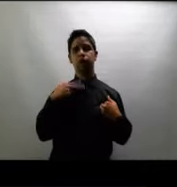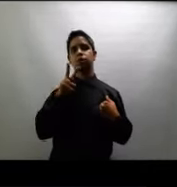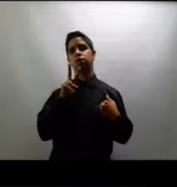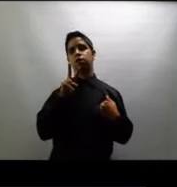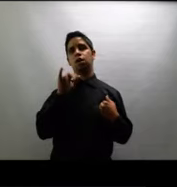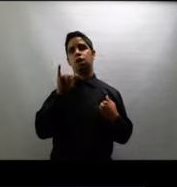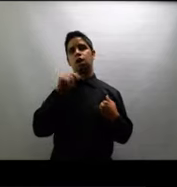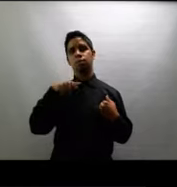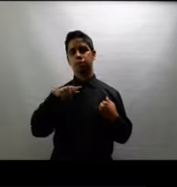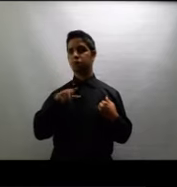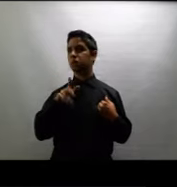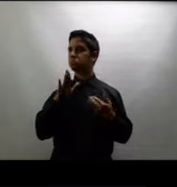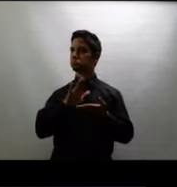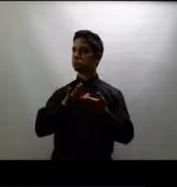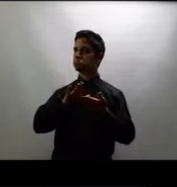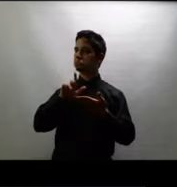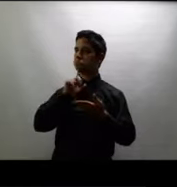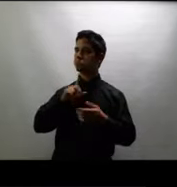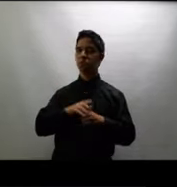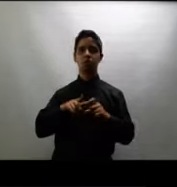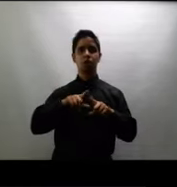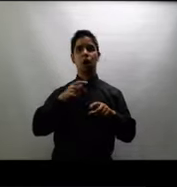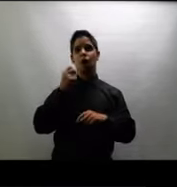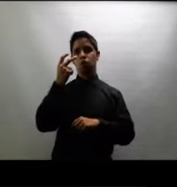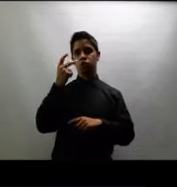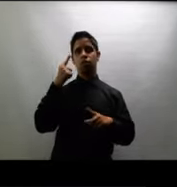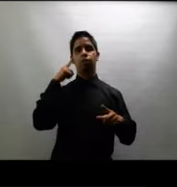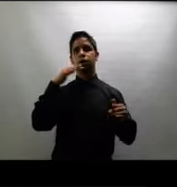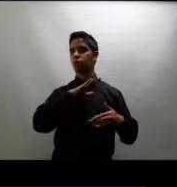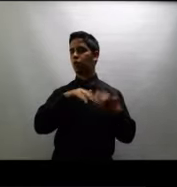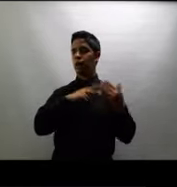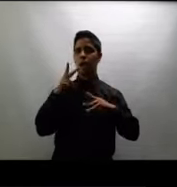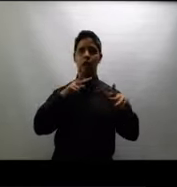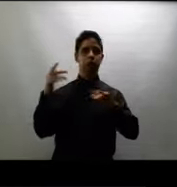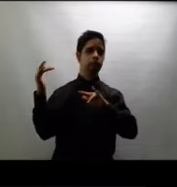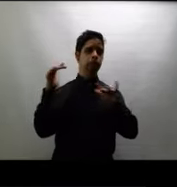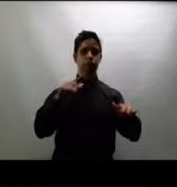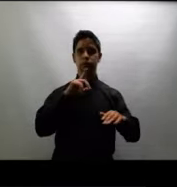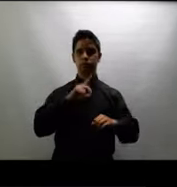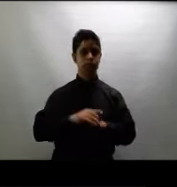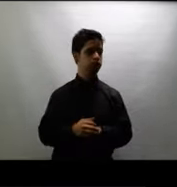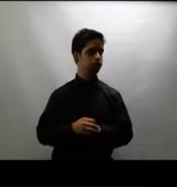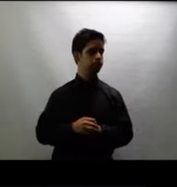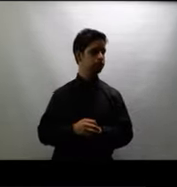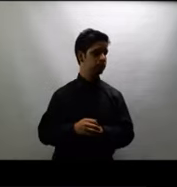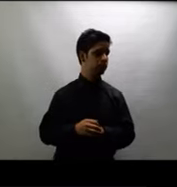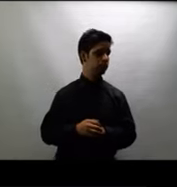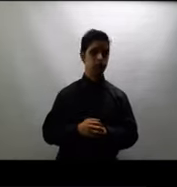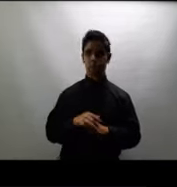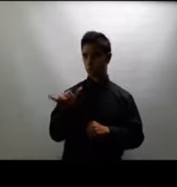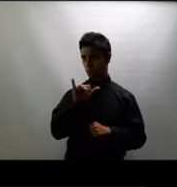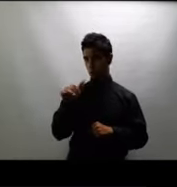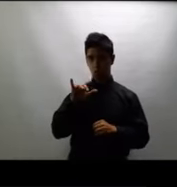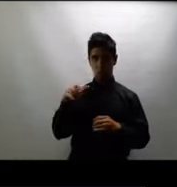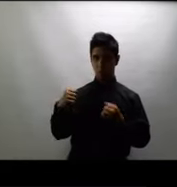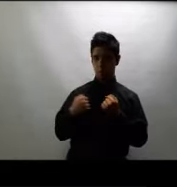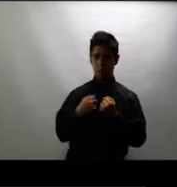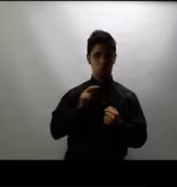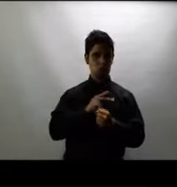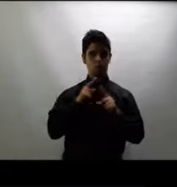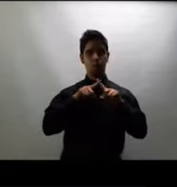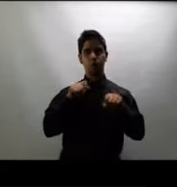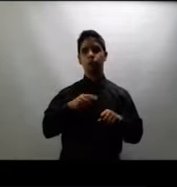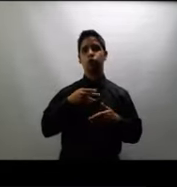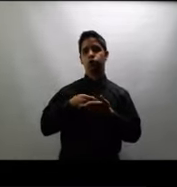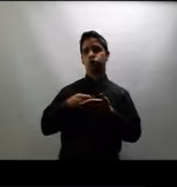hacer. Entonces después a las 12, pues abrimos para el público en general. Y así nos ayudan a nosotros para levantar los fondos